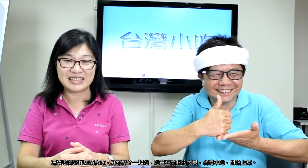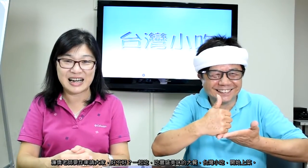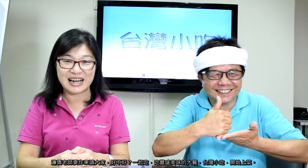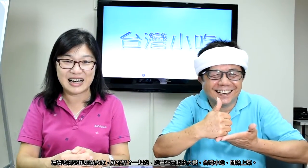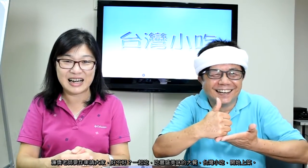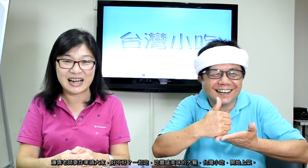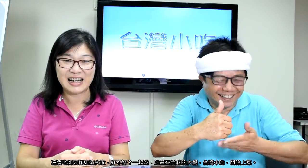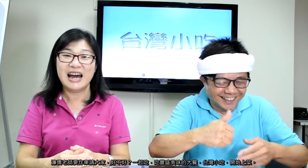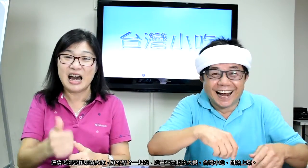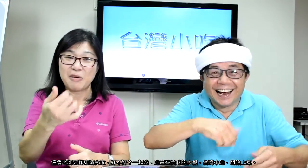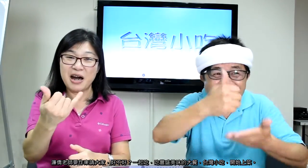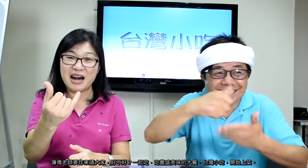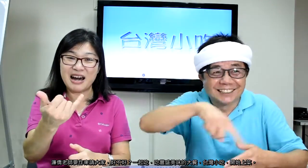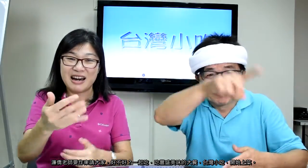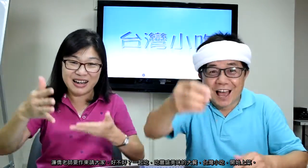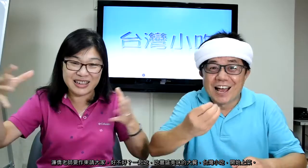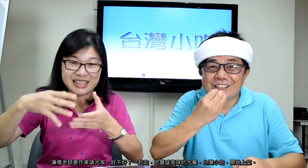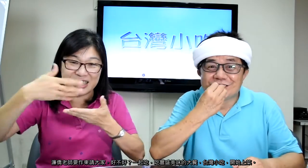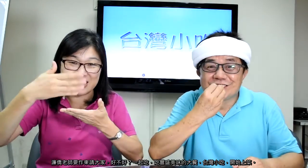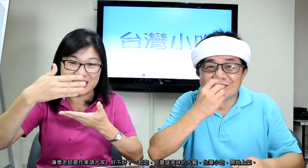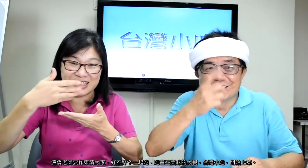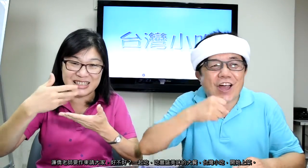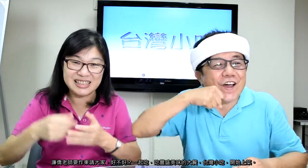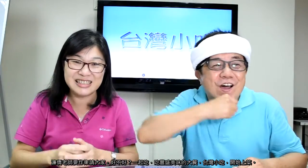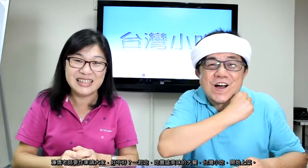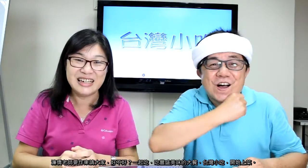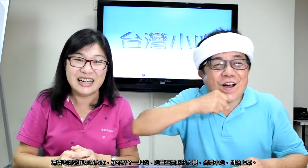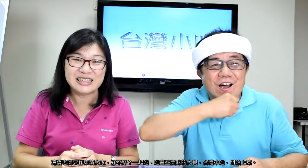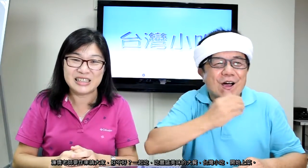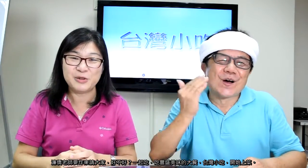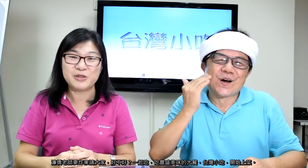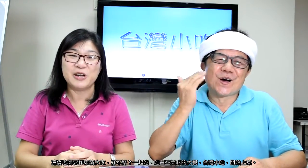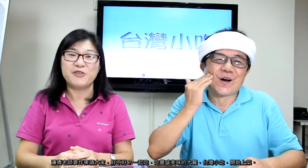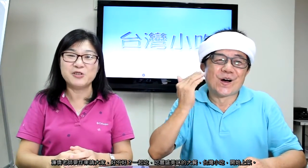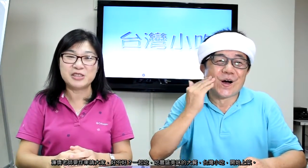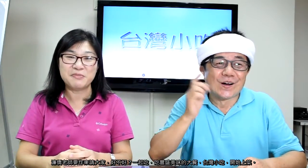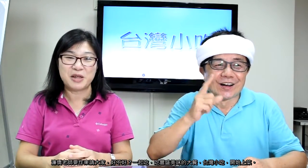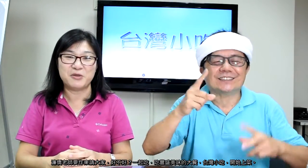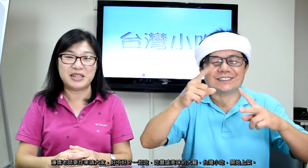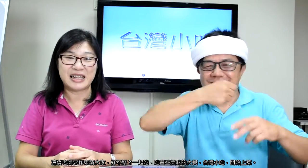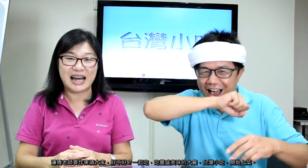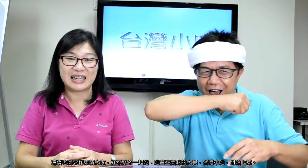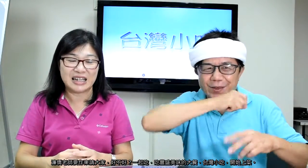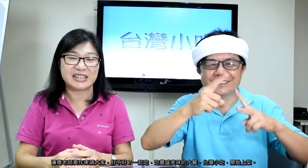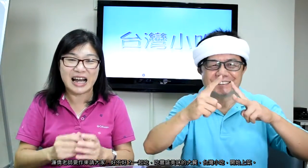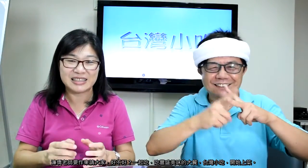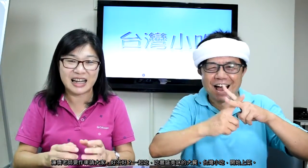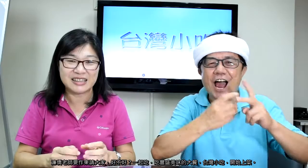家，好不好？一起吃，吃丰盛美味的 大餐，